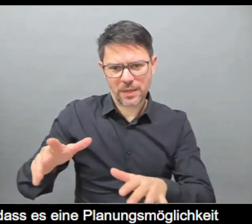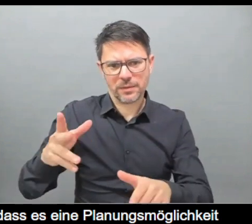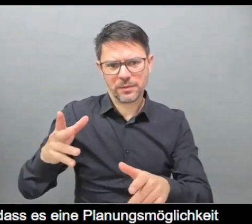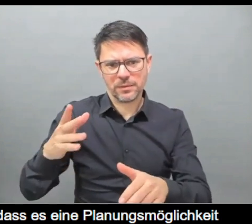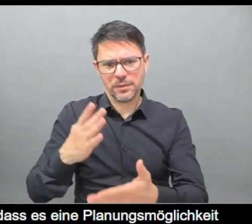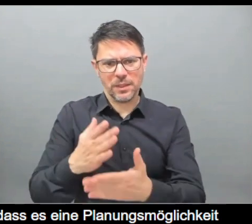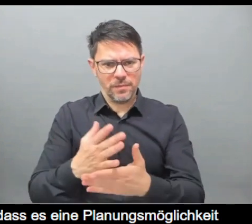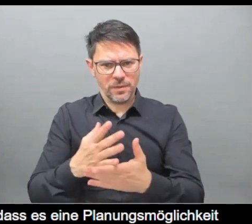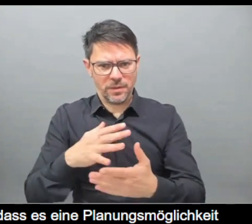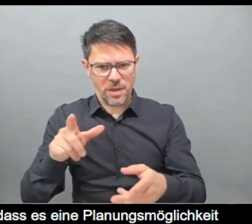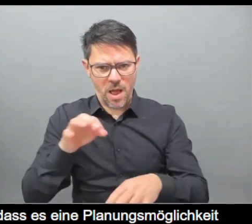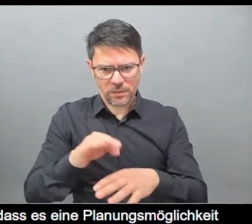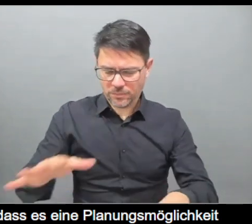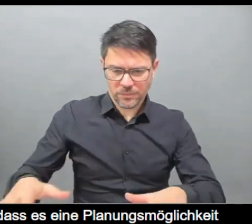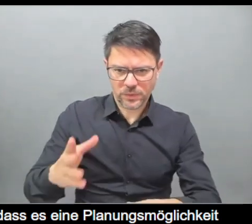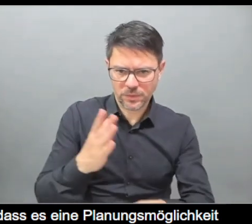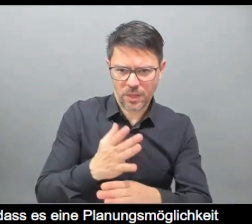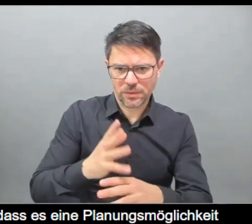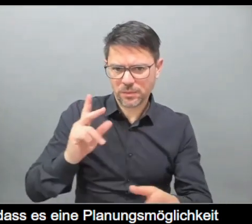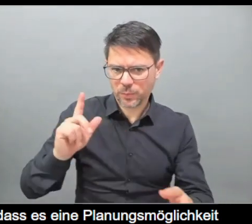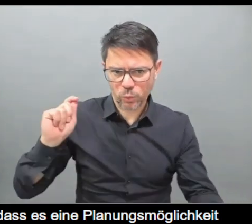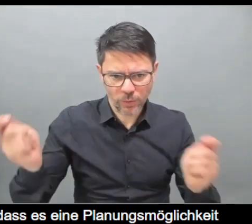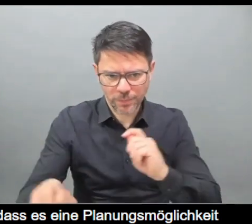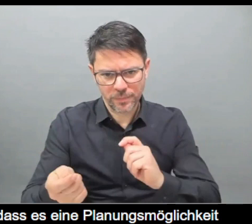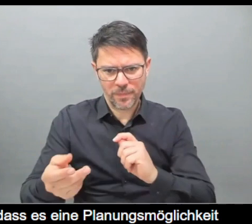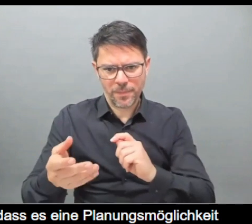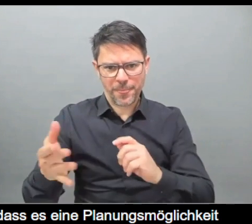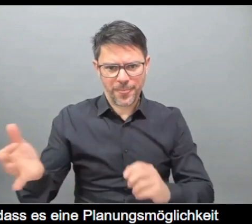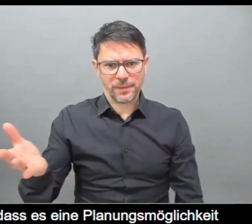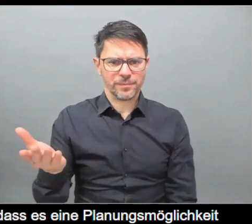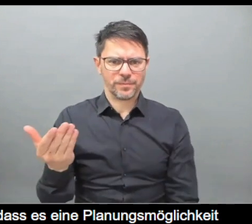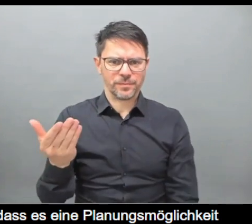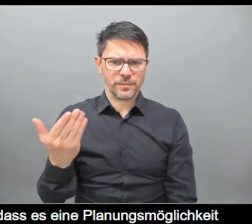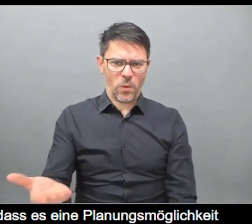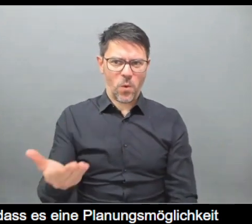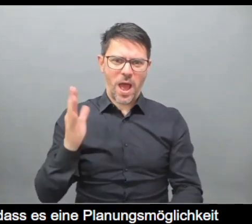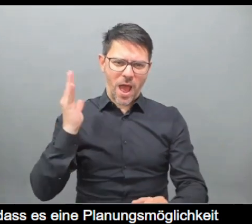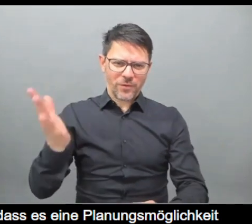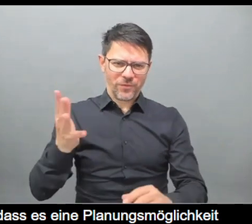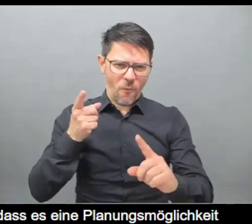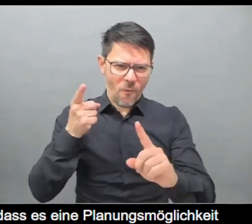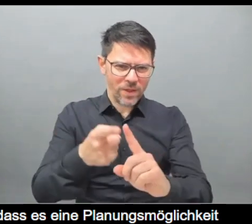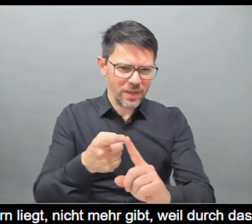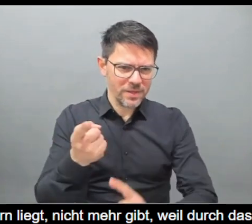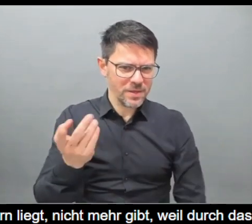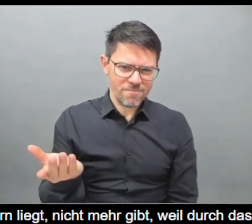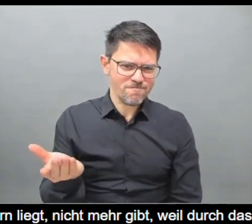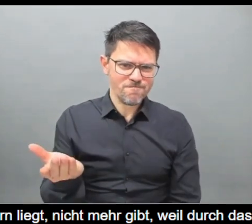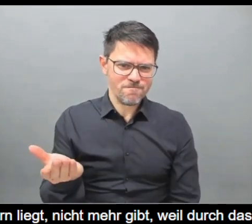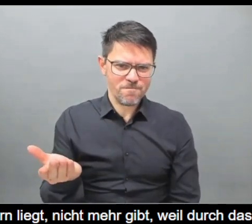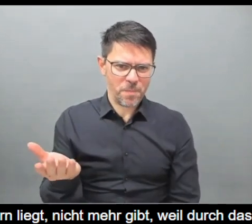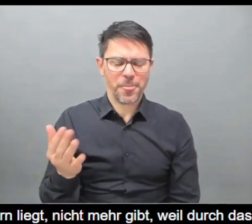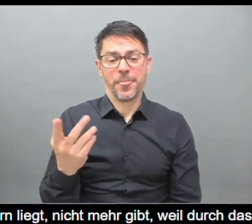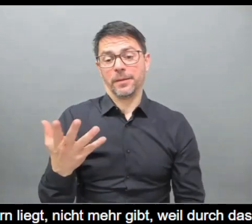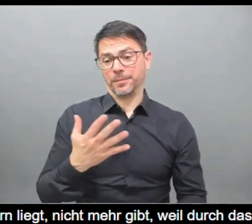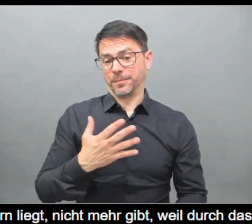ist, denn zum Beispiel, ich sehe es in meinem Haus, die erste Überlegung ist natürlich sofort, wo stehe ich in dieser neuen Liste, in diesem neuen